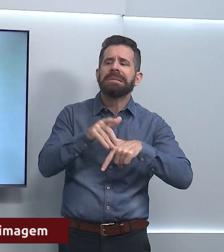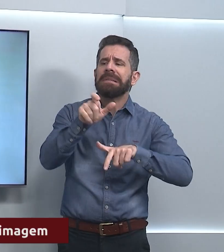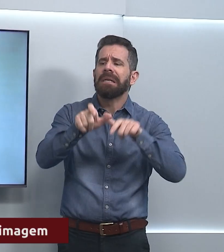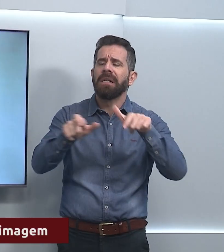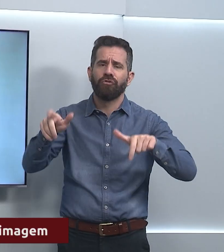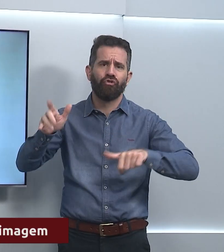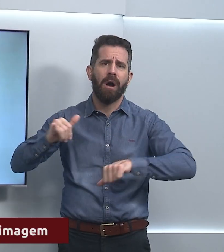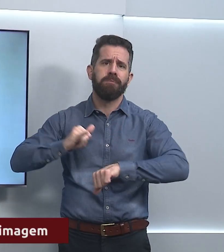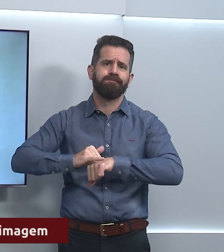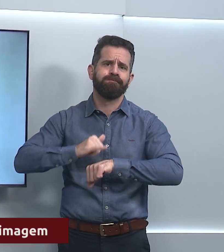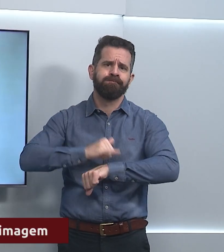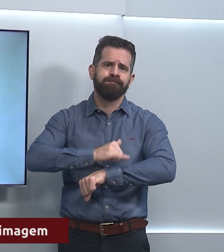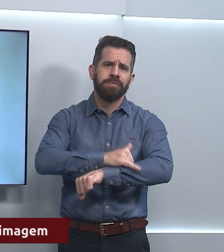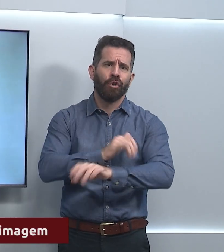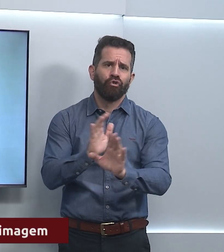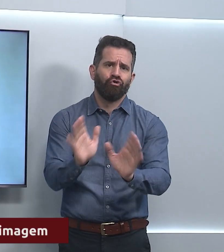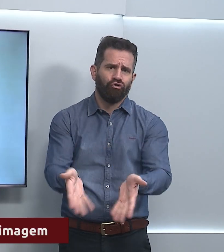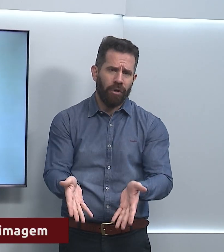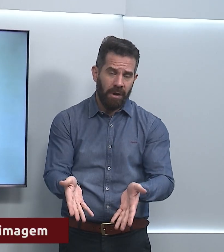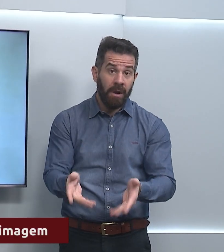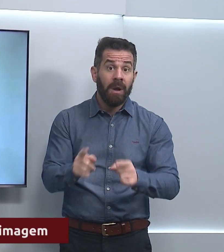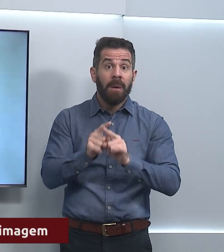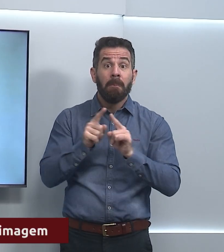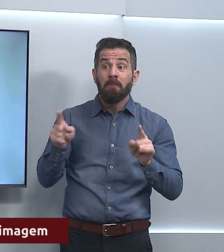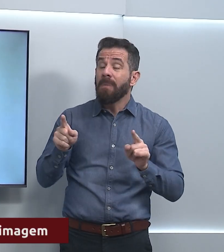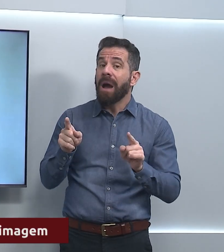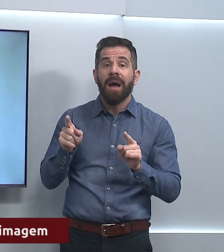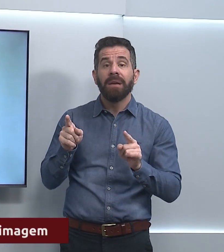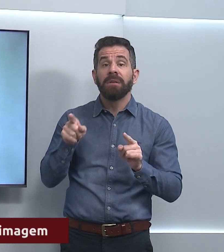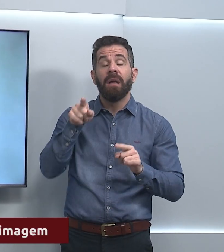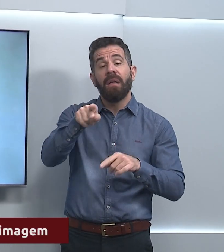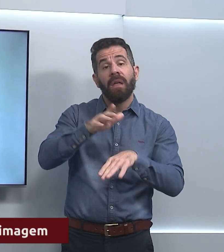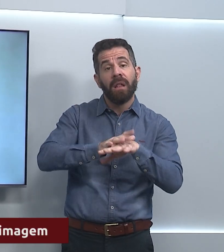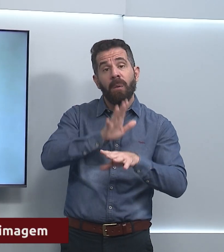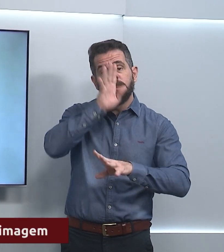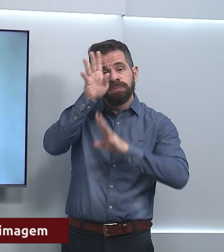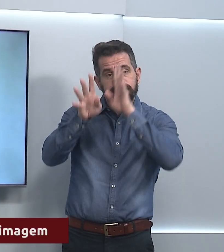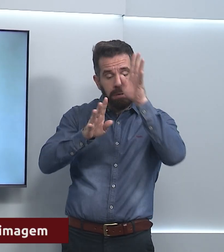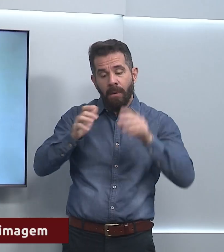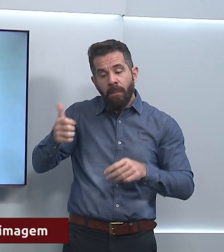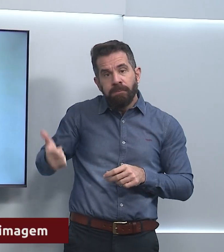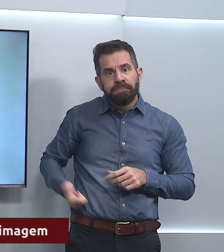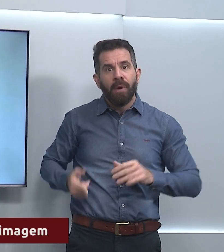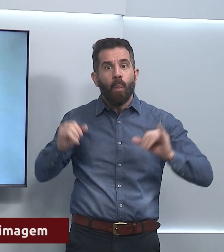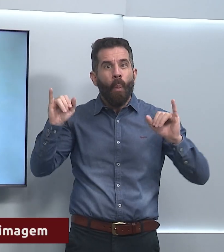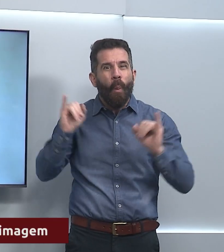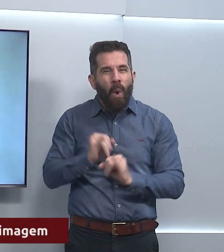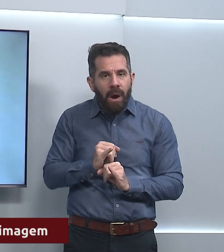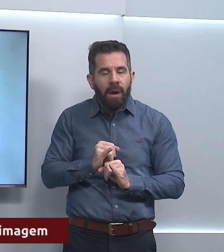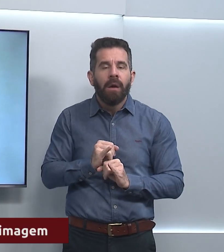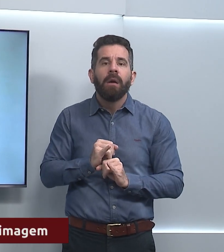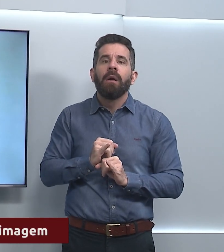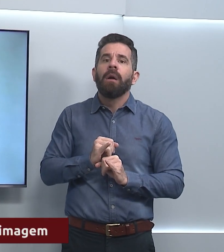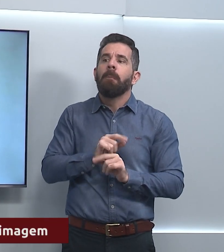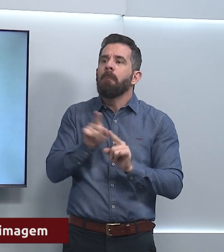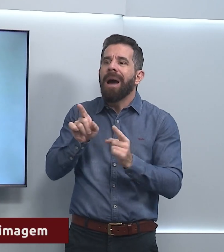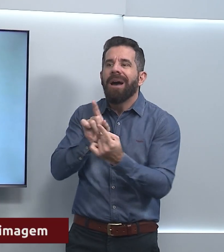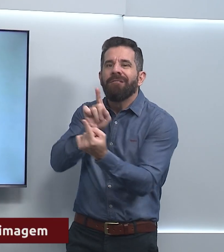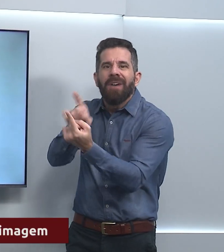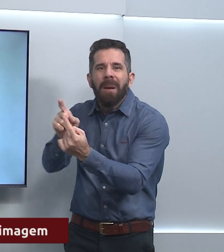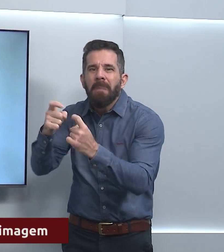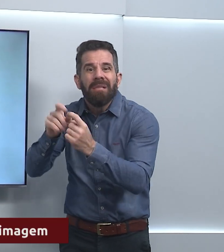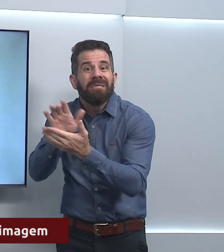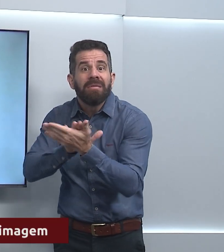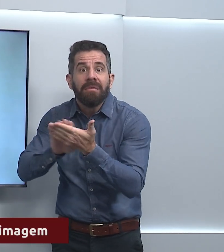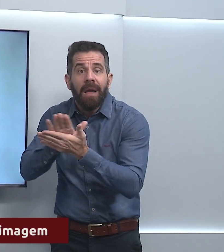obesidade, quando utilizam esse medicamento sem o acompanhamento médico, sem uma orientação adequada, o risco é